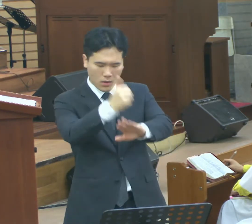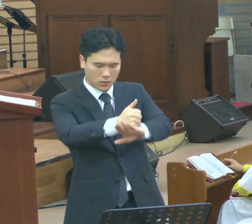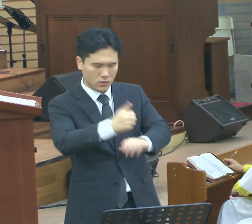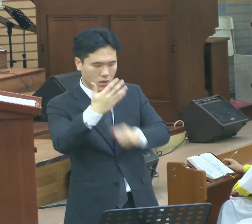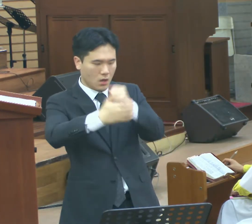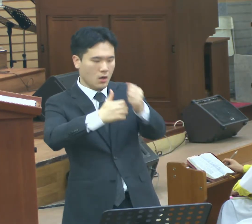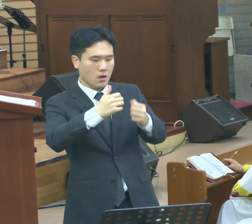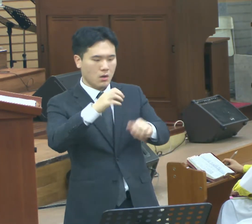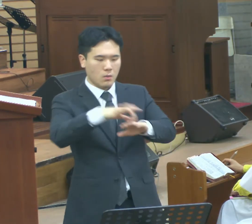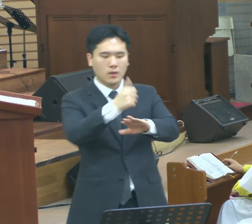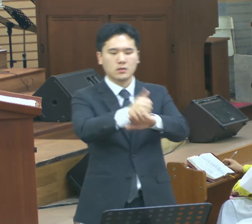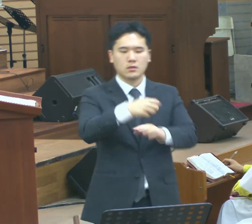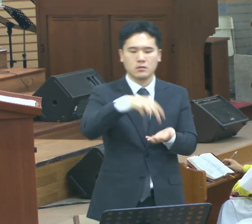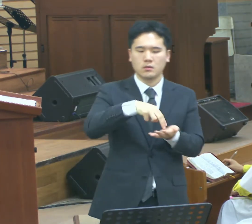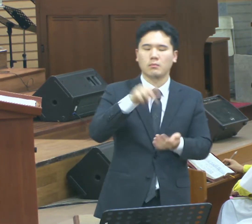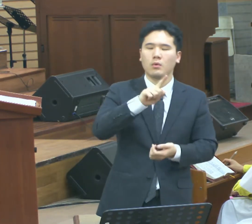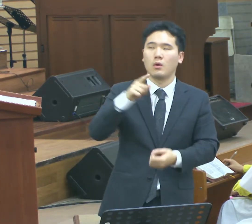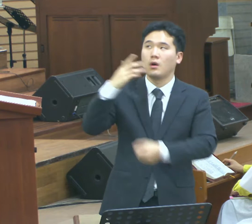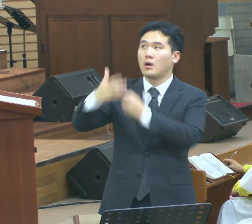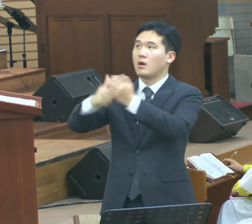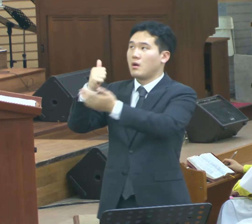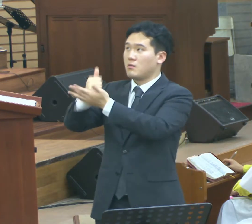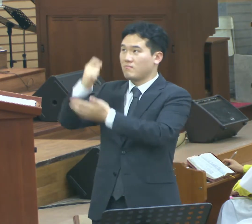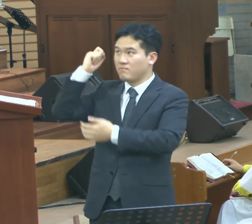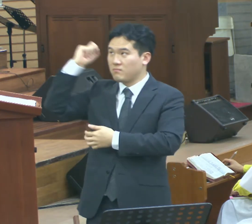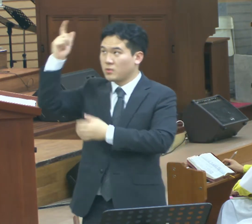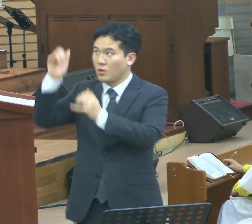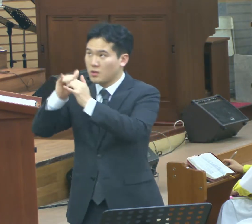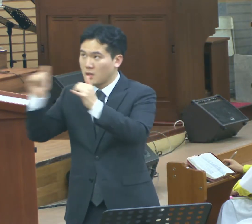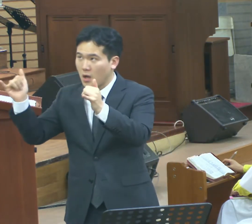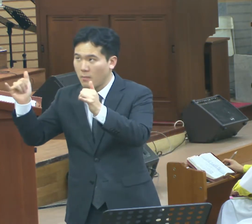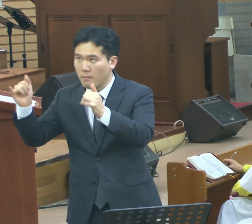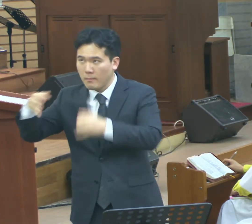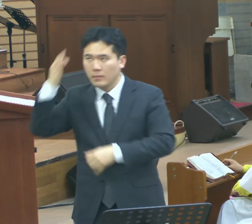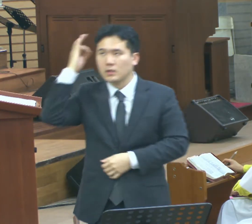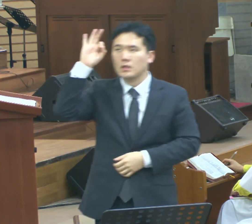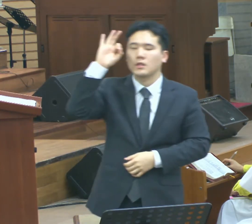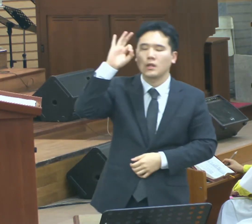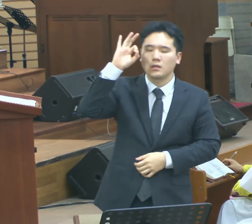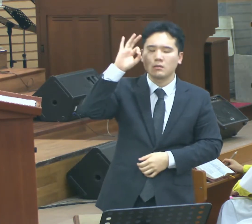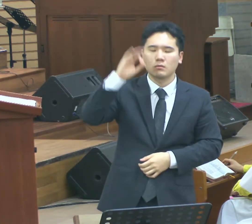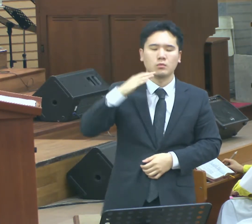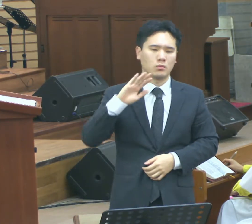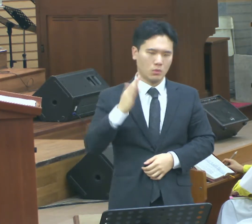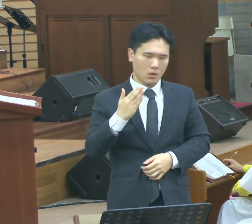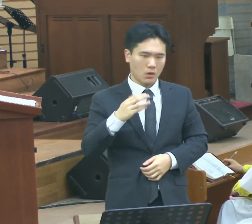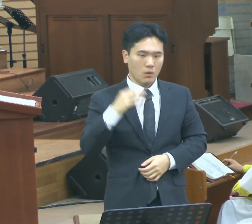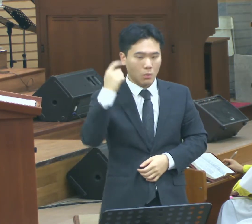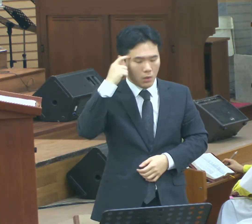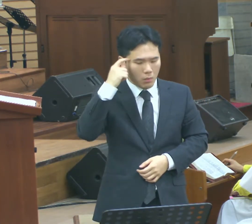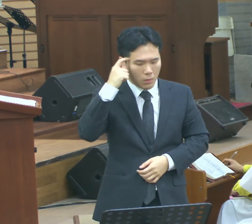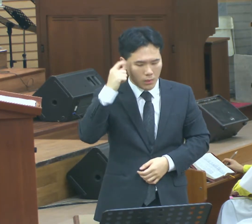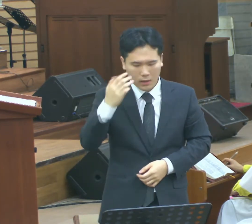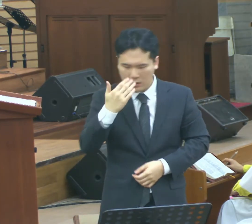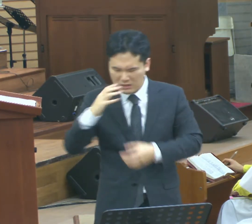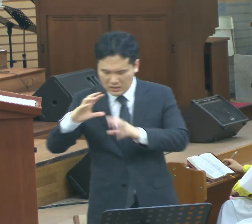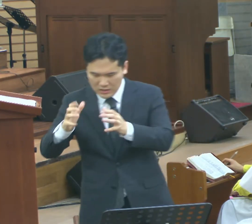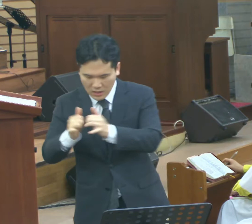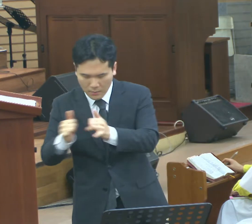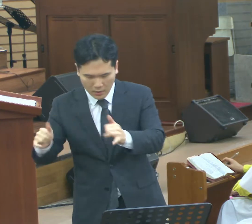굉장한 분이라는 사실을 이스라엘 백성들 때문에 알게 되고 고백했다는 선지서의 기록들이 굉장히 많아요.